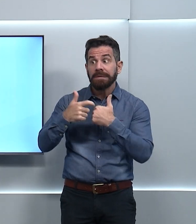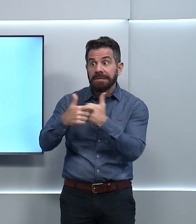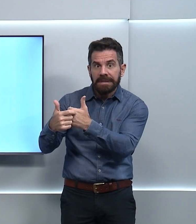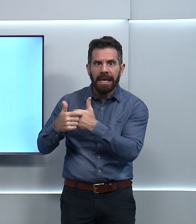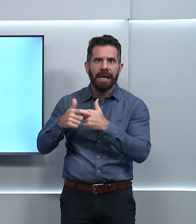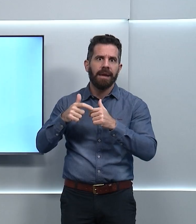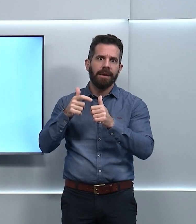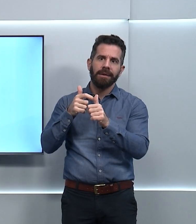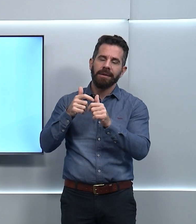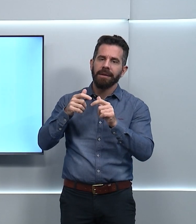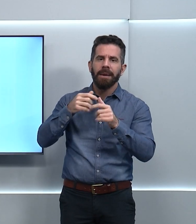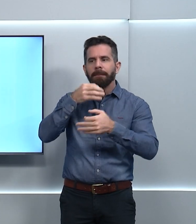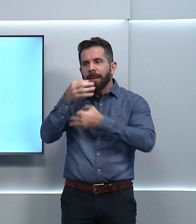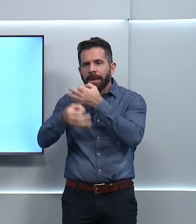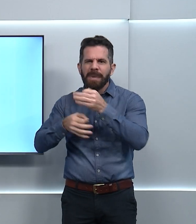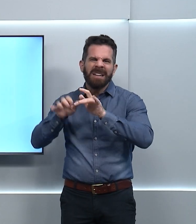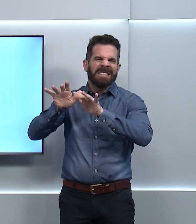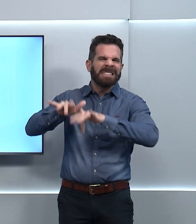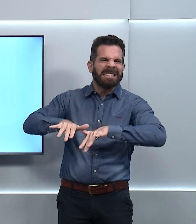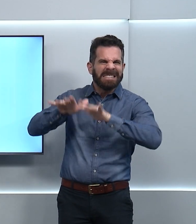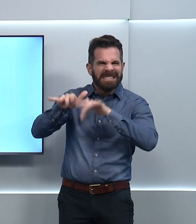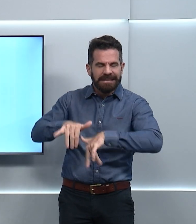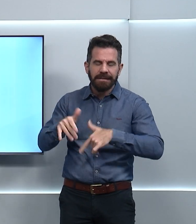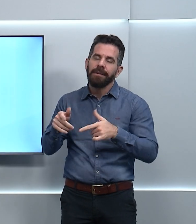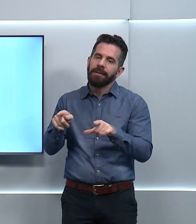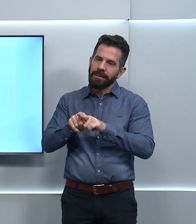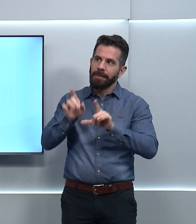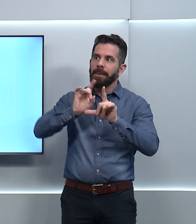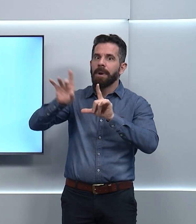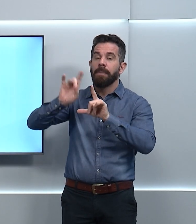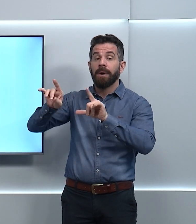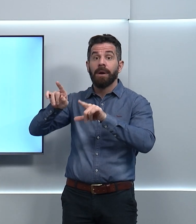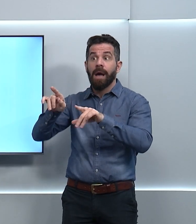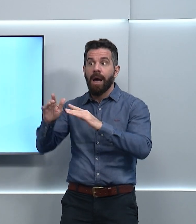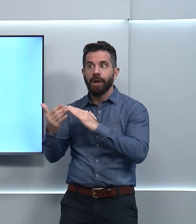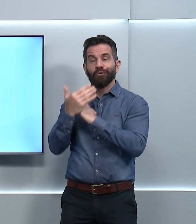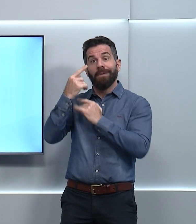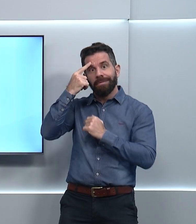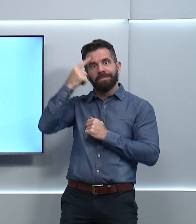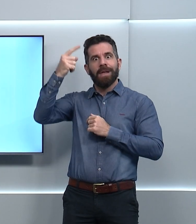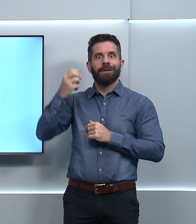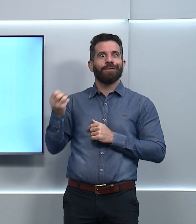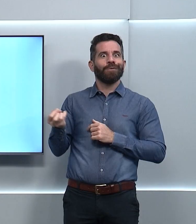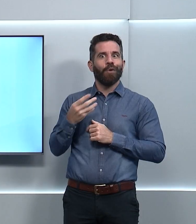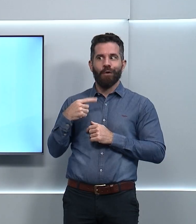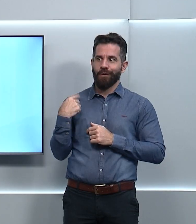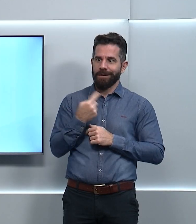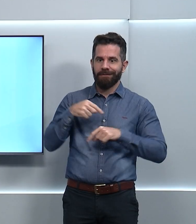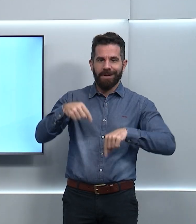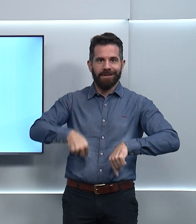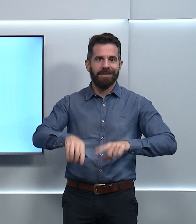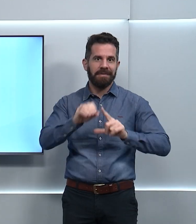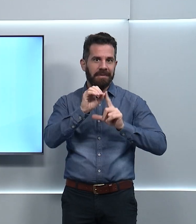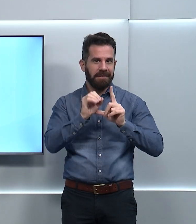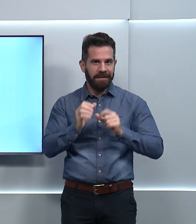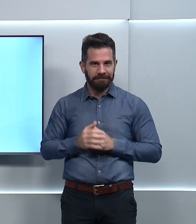essas redes sociais, começa a seguir os perfis e, claro, nos ajude a construir os conteúdos da TV